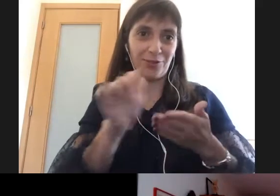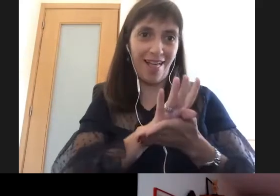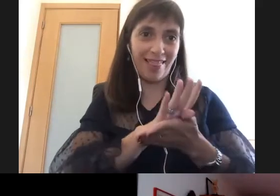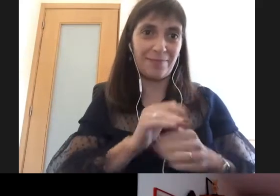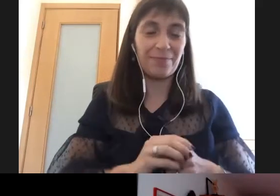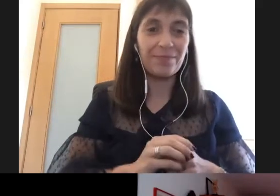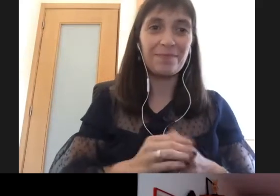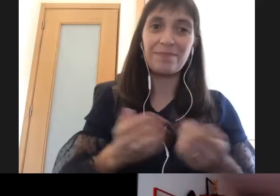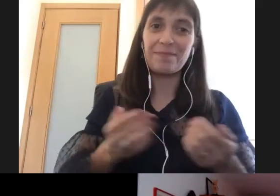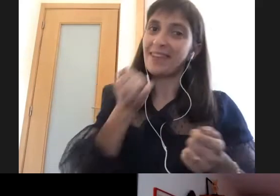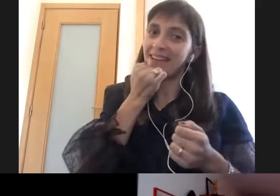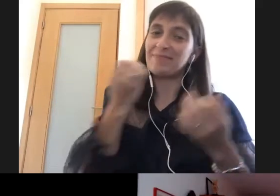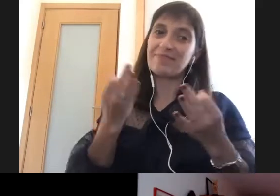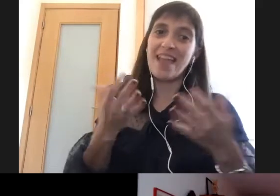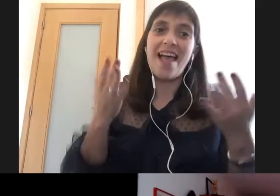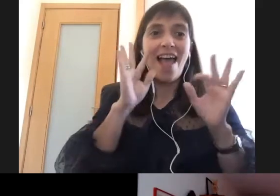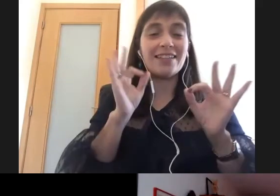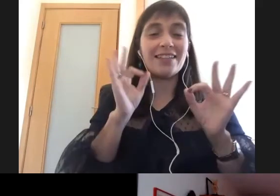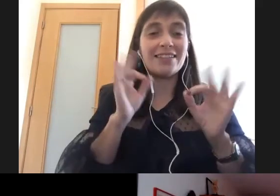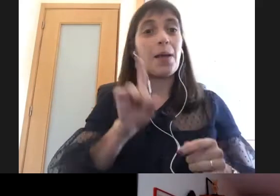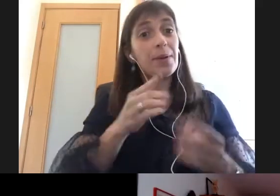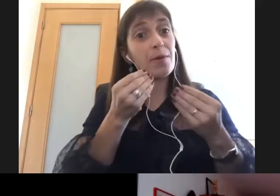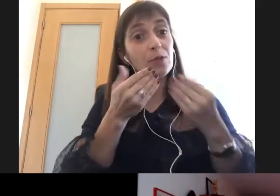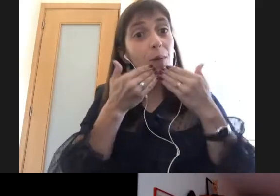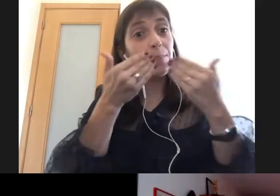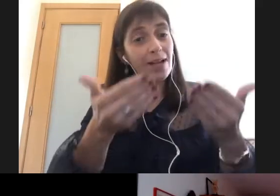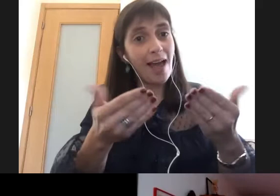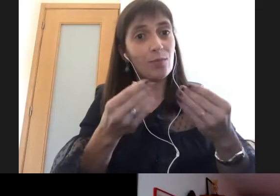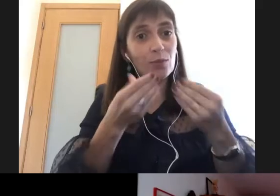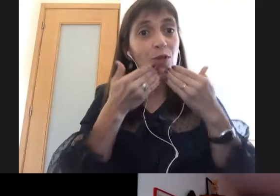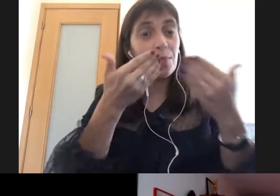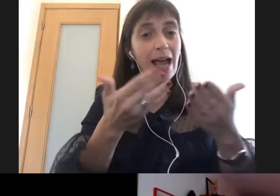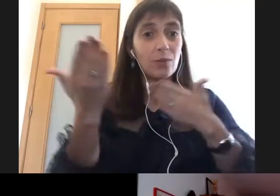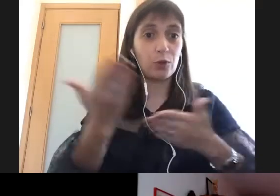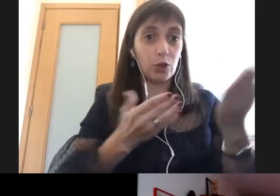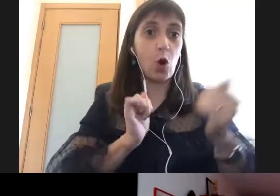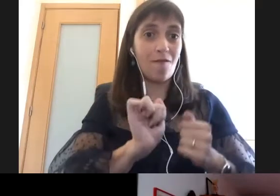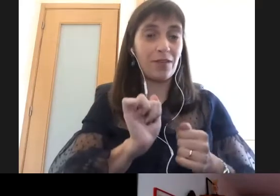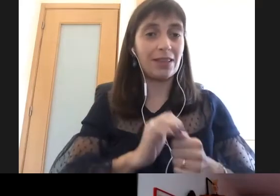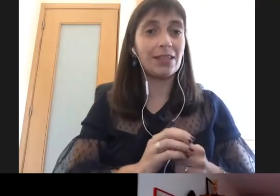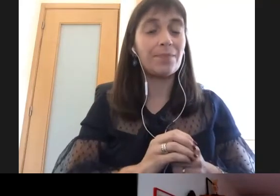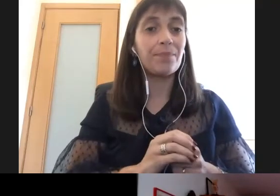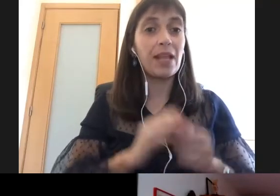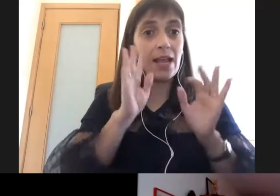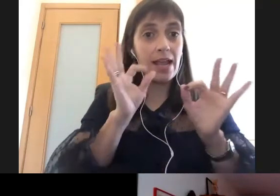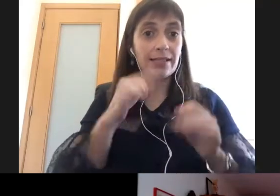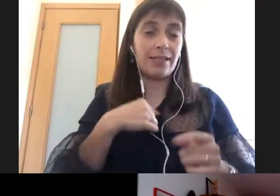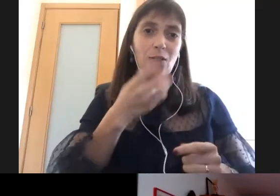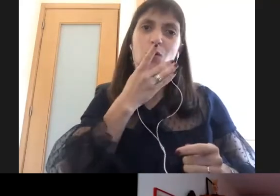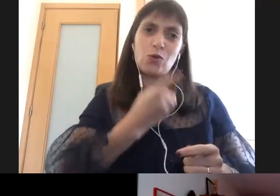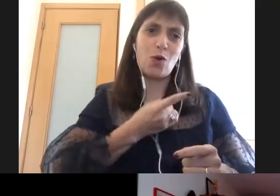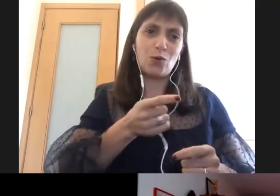Edson, bem, antes de tudo, muito obrigado pelo convite. Eu sou jornalista,